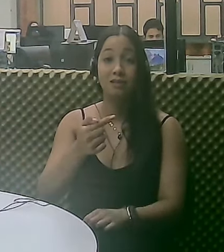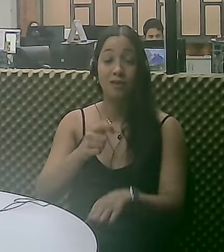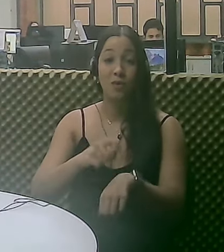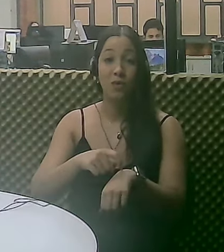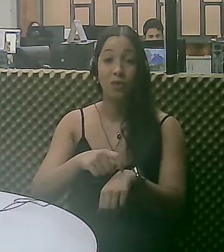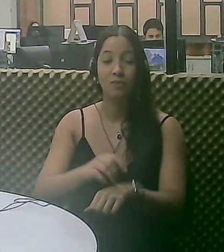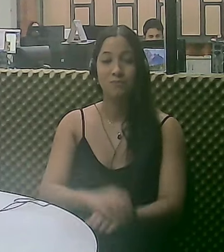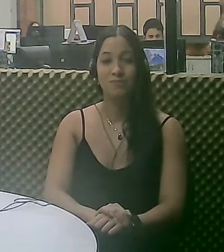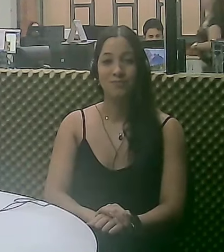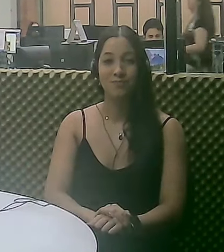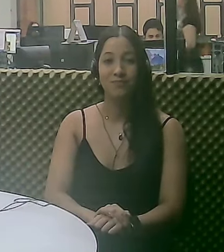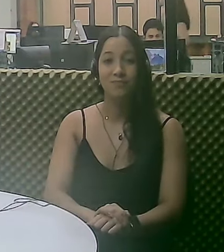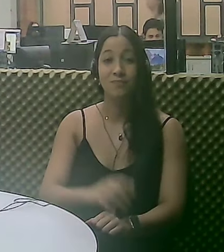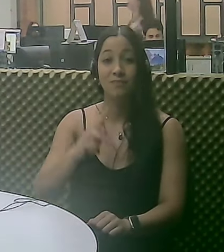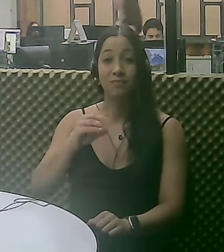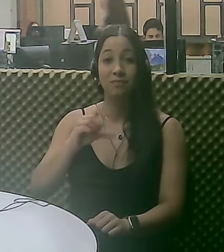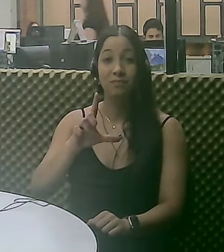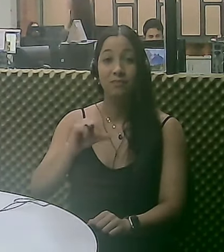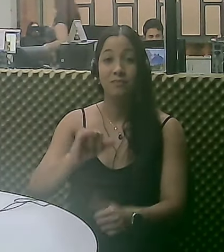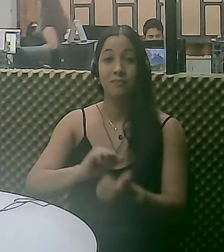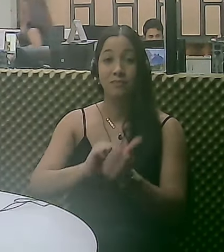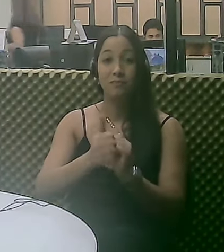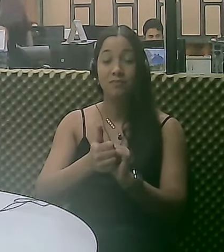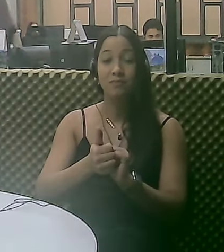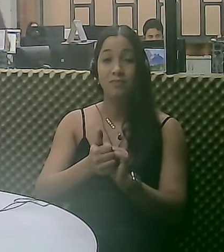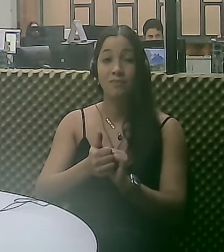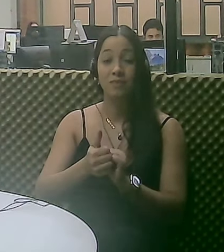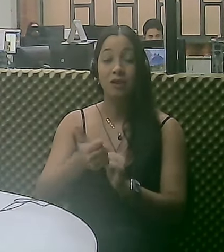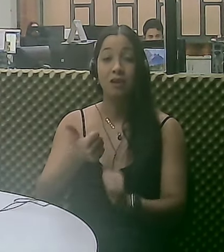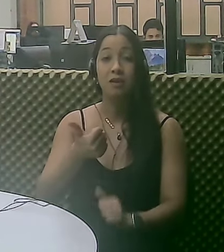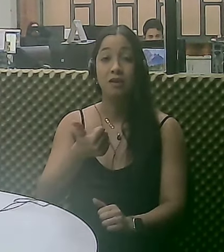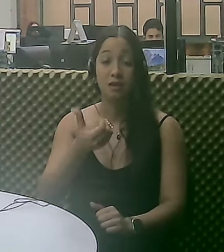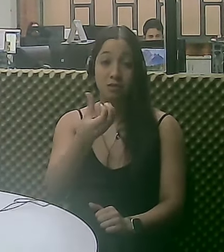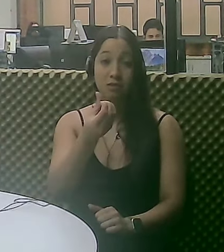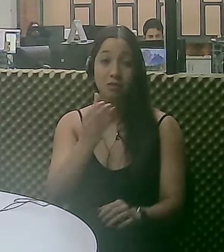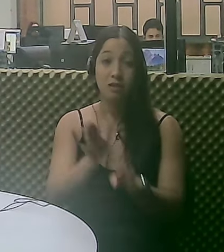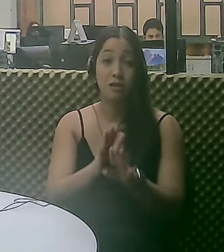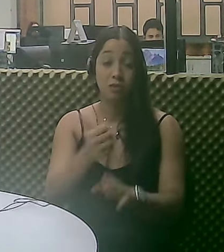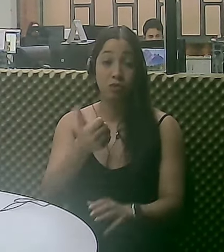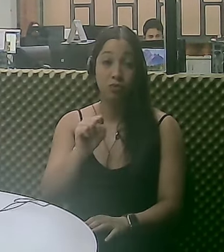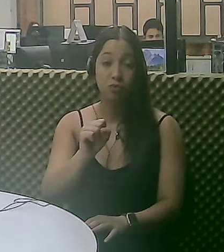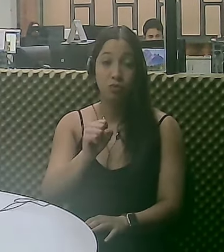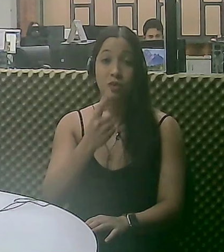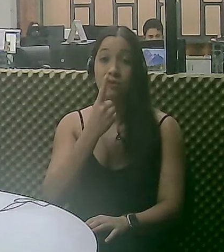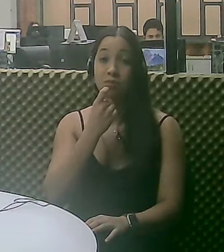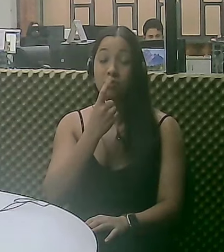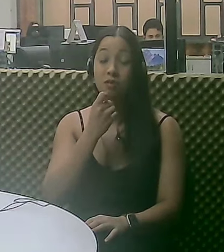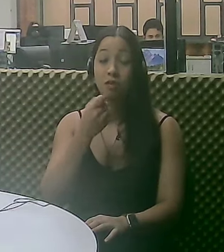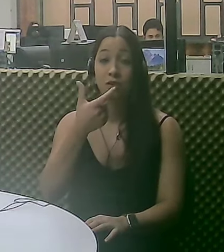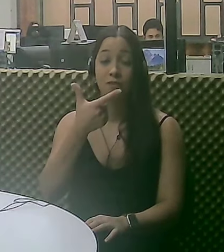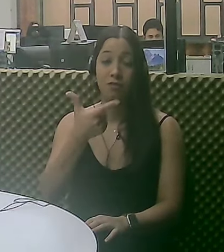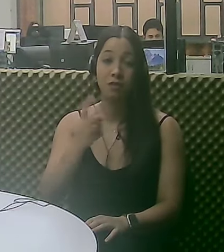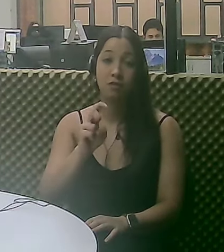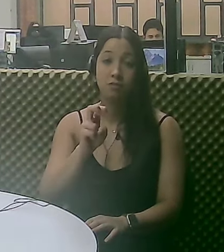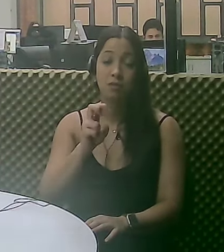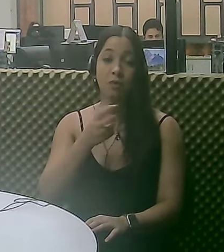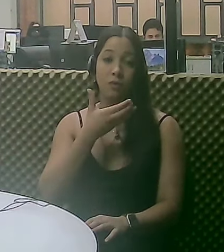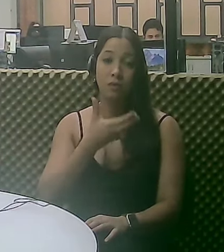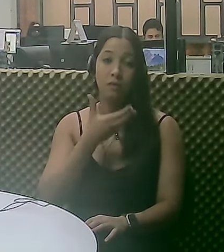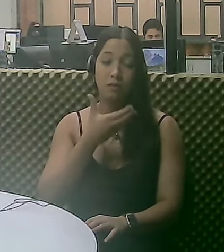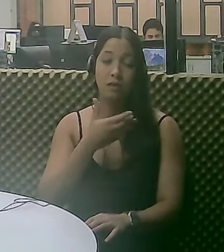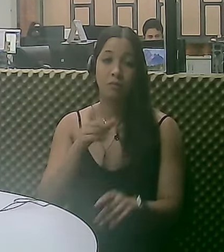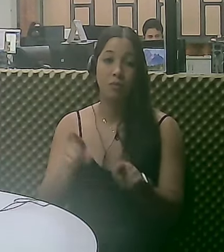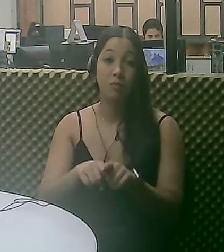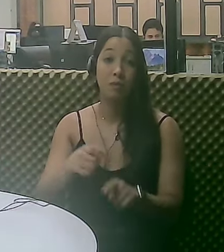horas. Já os poliesportivos funcionam das 6 às 18 horas. Nos feriados de 25 de dezembro, Natal